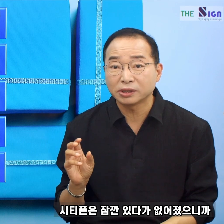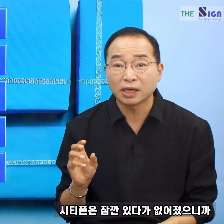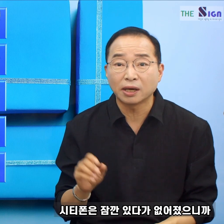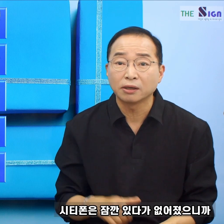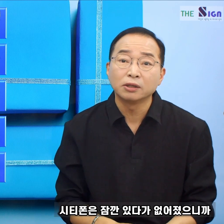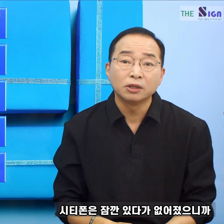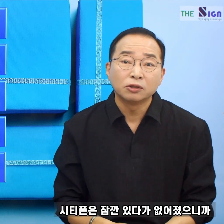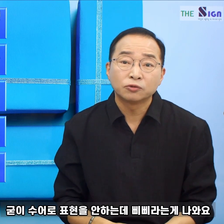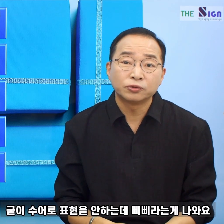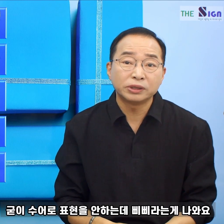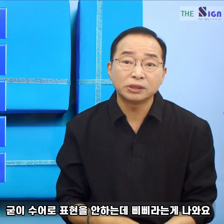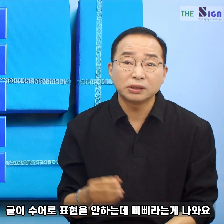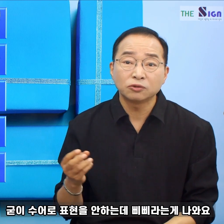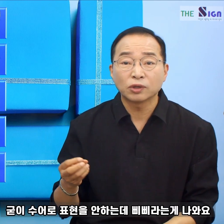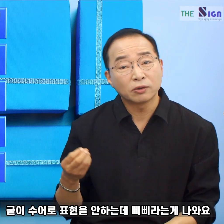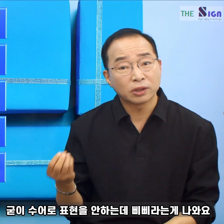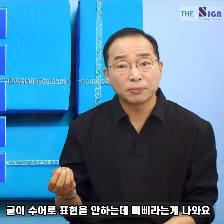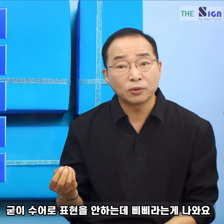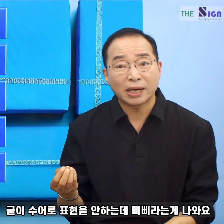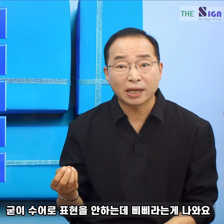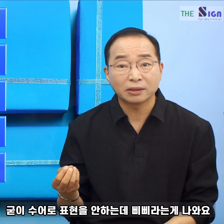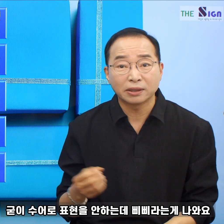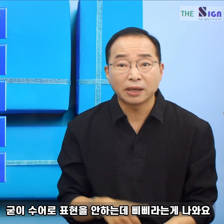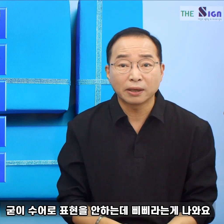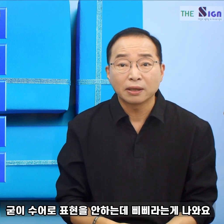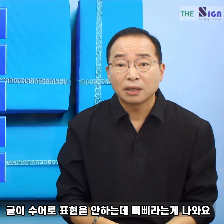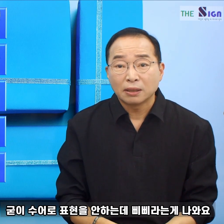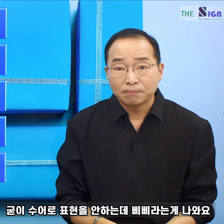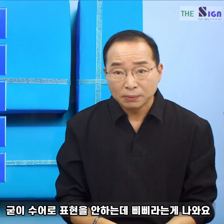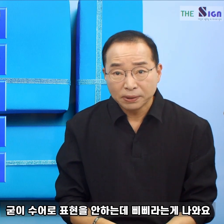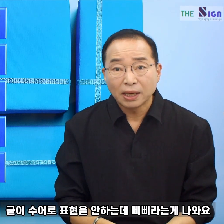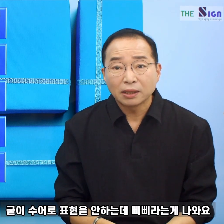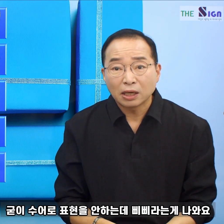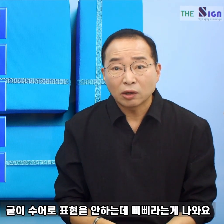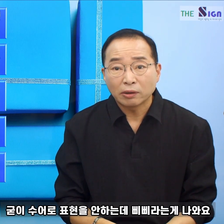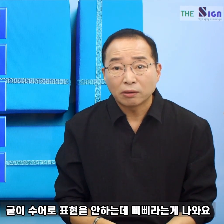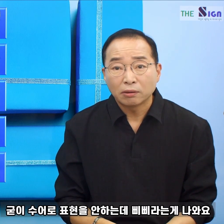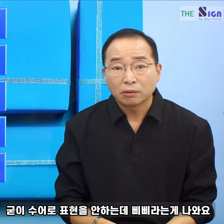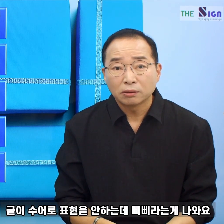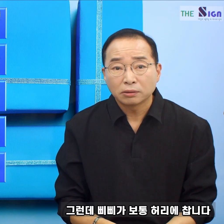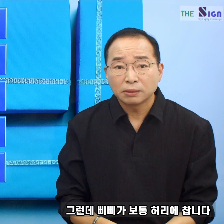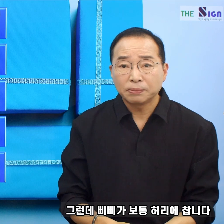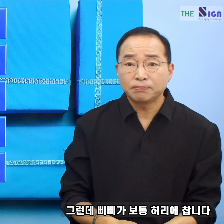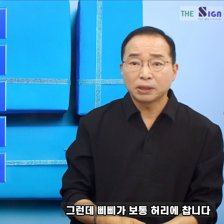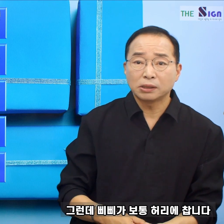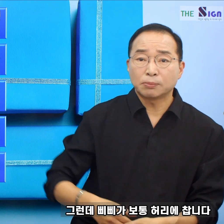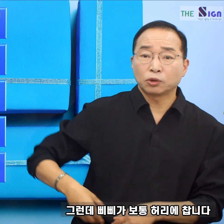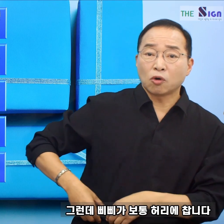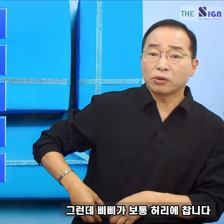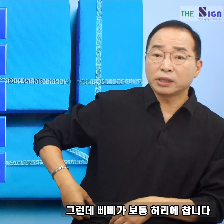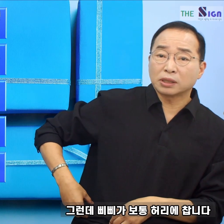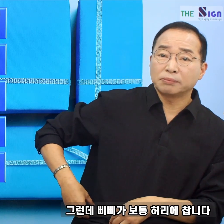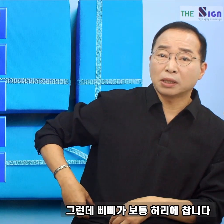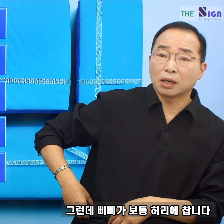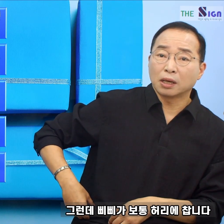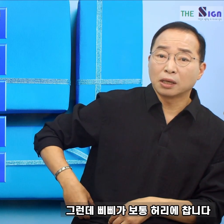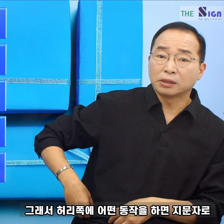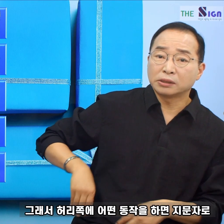없어졌으니까 굳이 수화로 이렇게 표현을 안 하는데, 삐삐라는 게 나와요. 근데 삐삐가 이제 보통 허리에 찹니다. 그래서